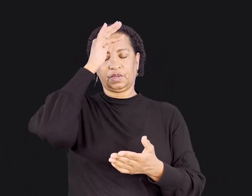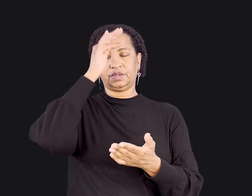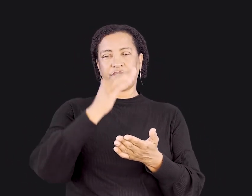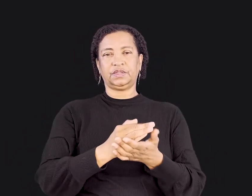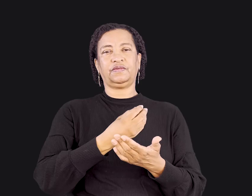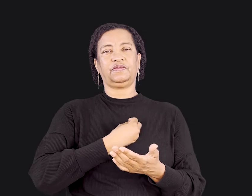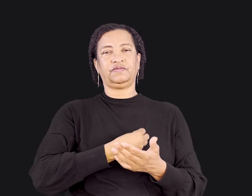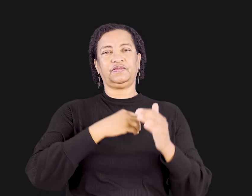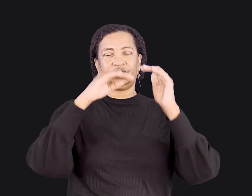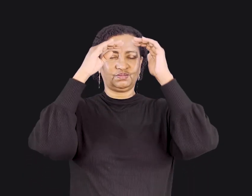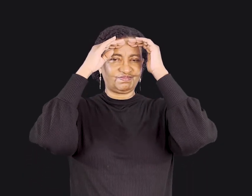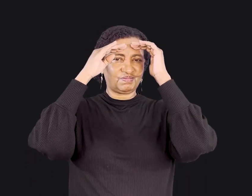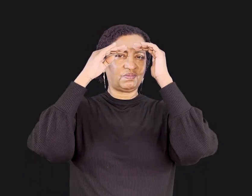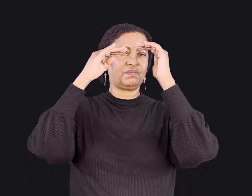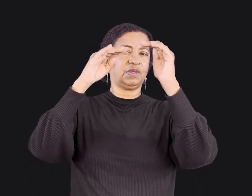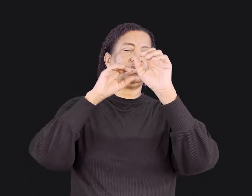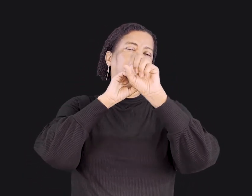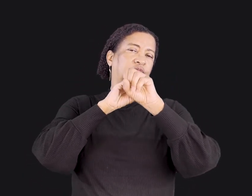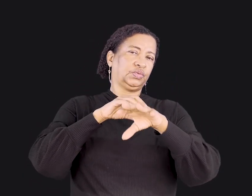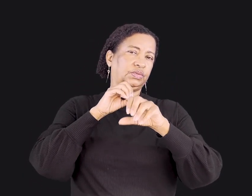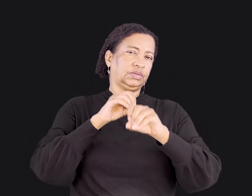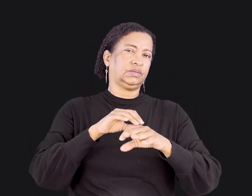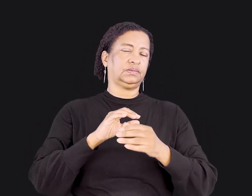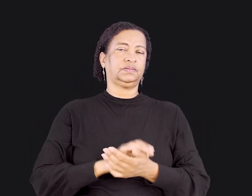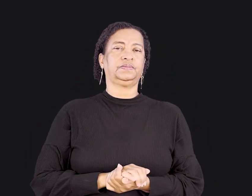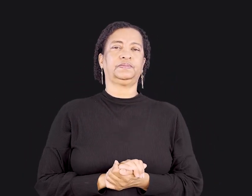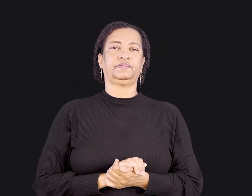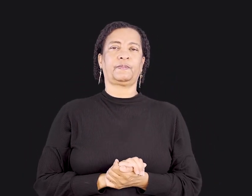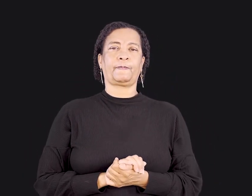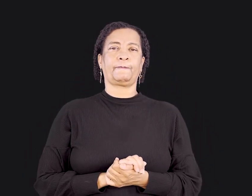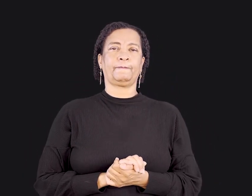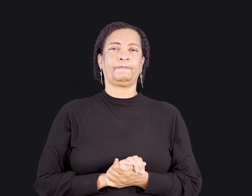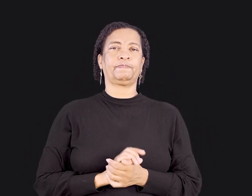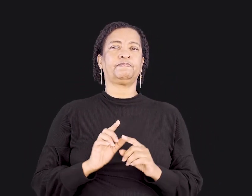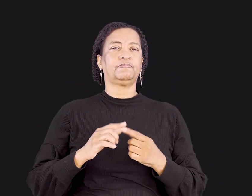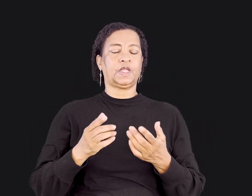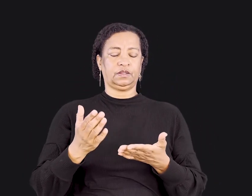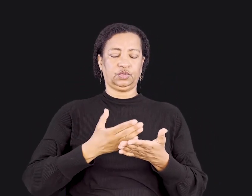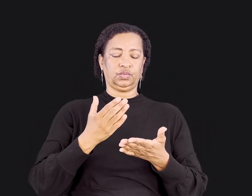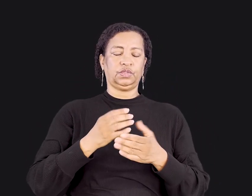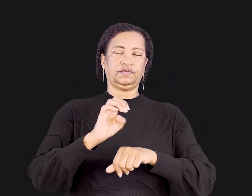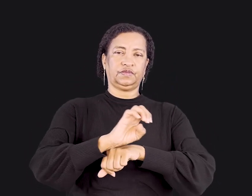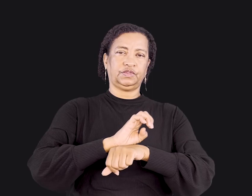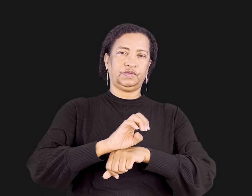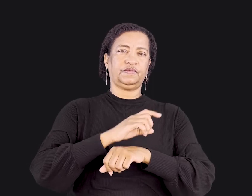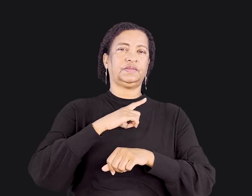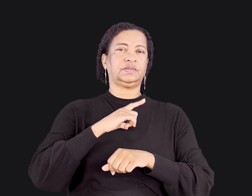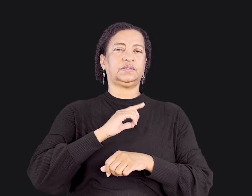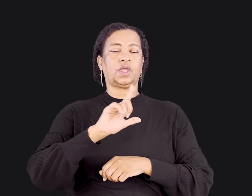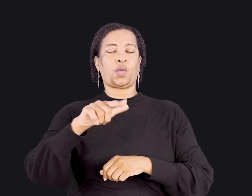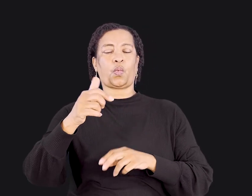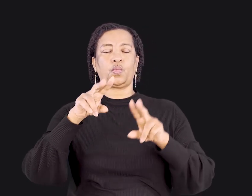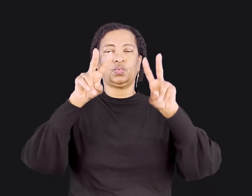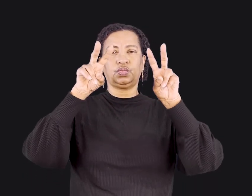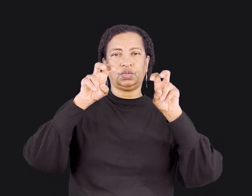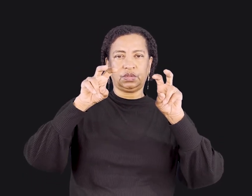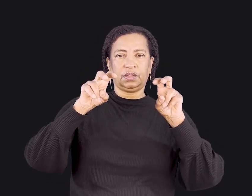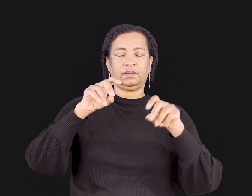em obediência aos seus ensinamentos. Mas o livro de Efésios tem outro tema. Paulo tinha passado